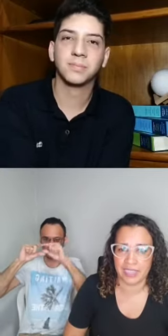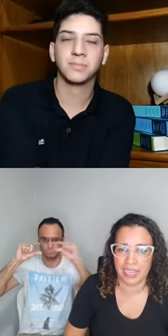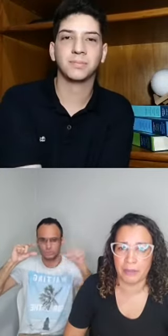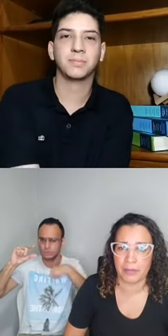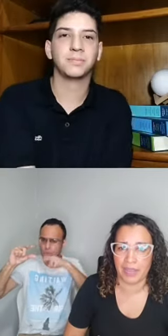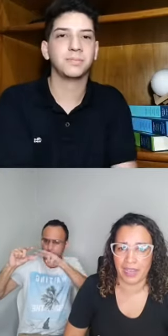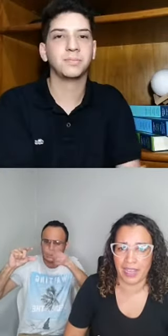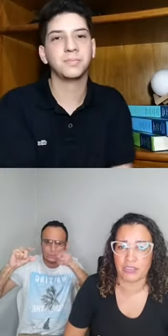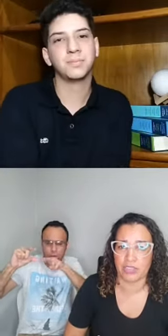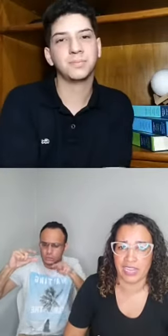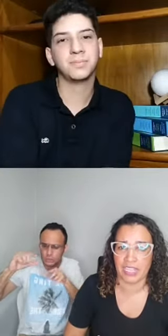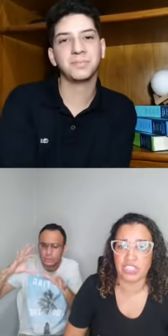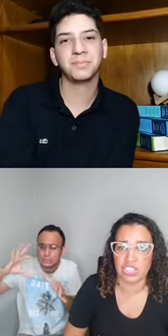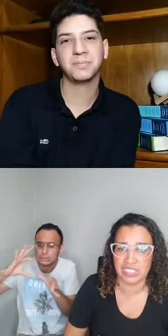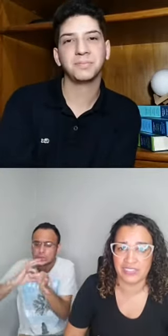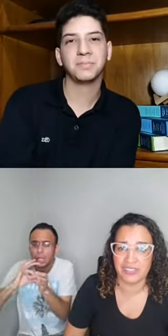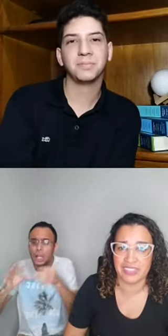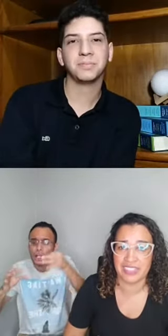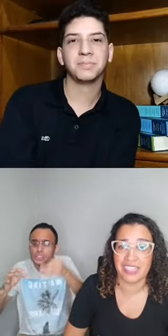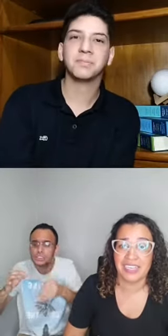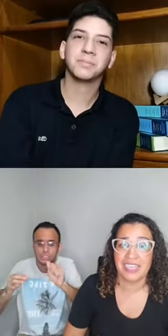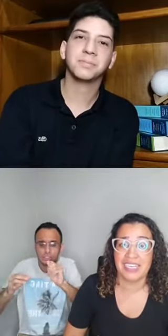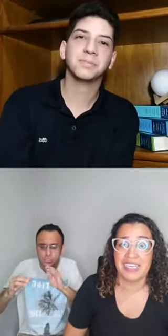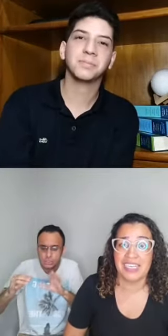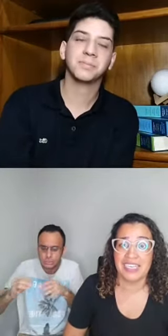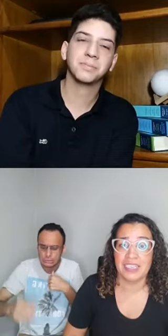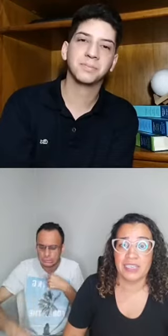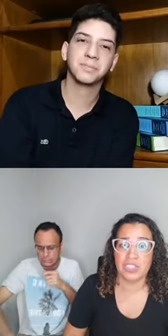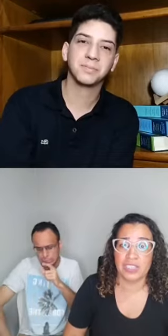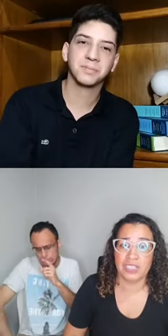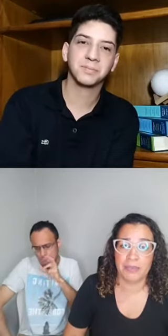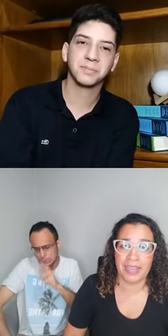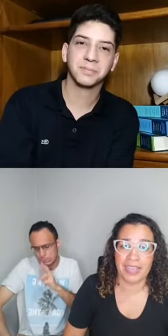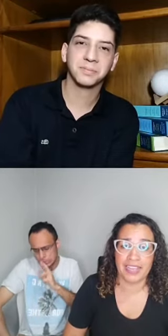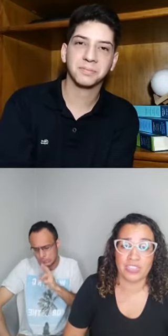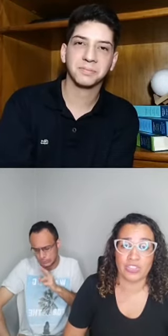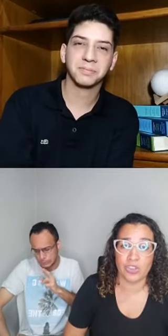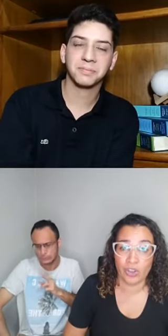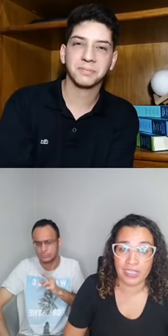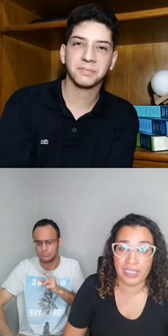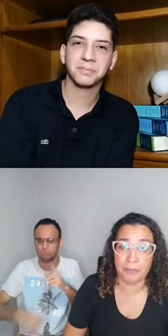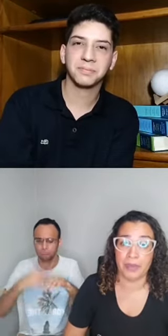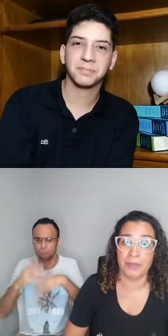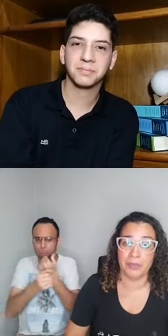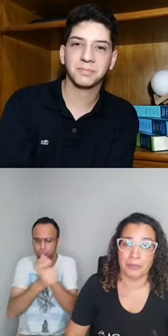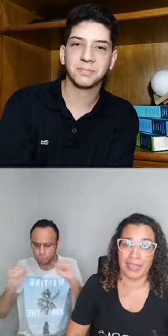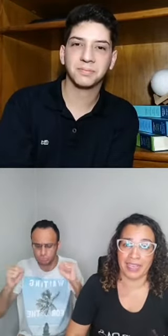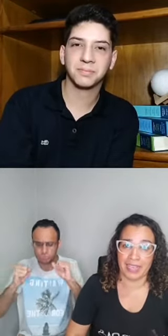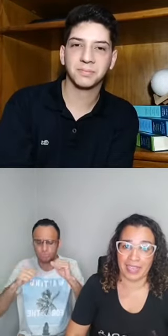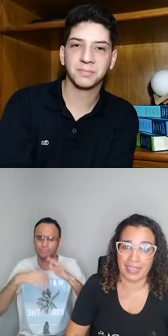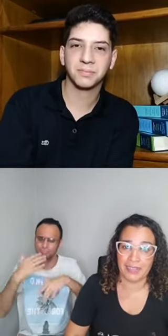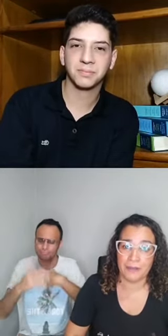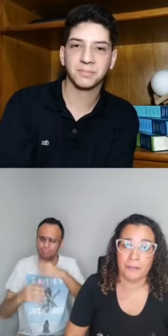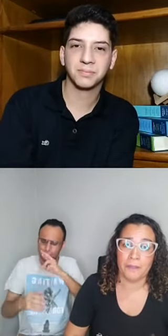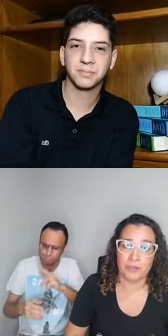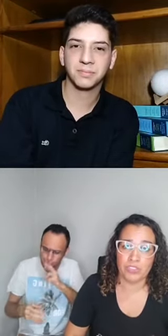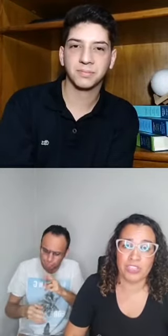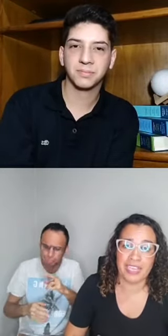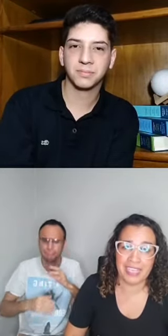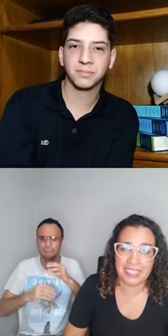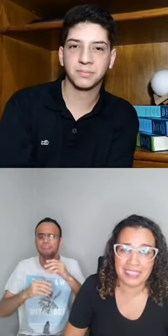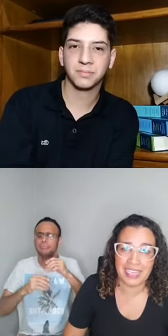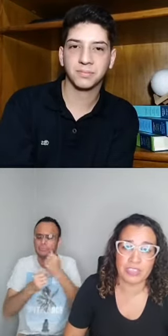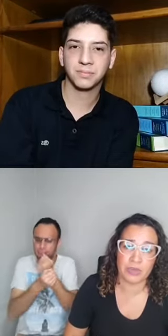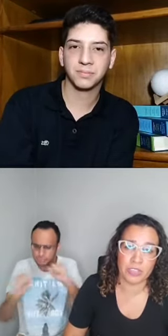e C para marcar as alternativas. E tinha que marcar, só que para me marcar, eu tinha